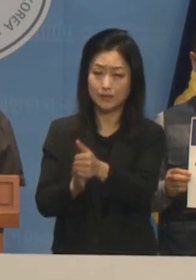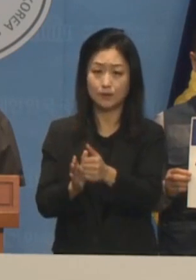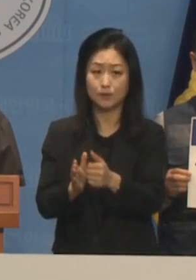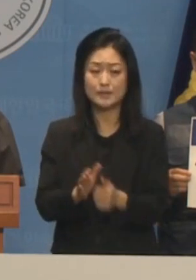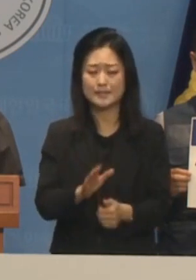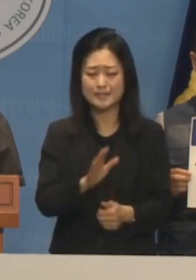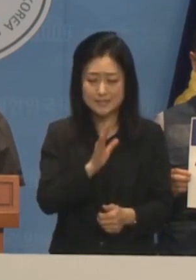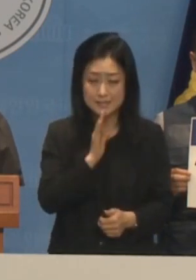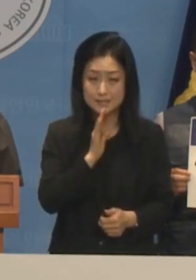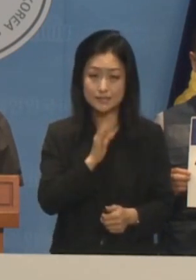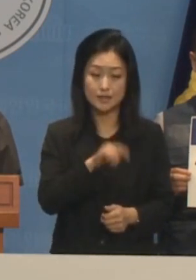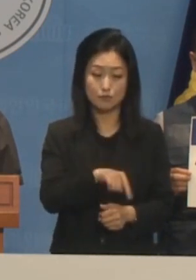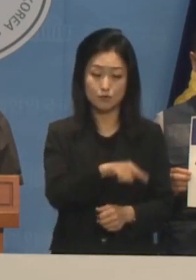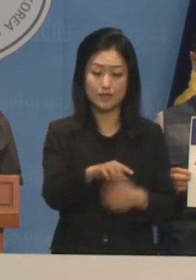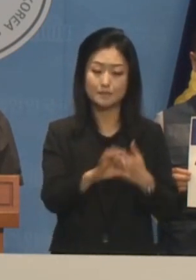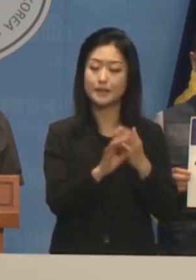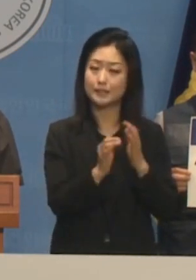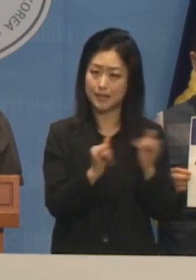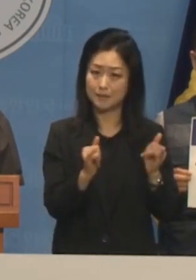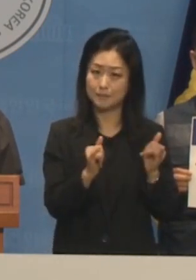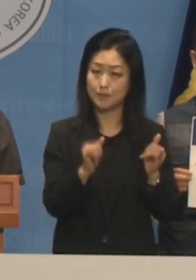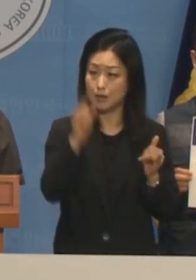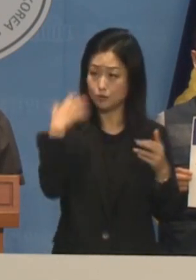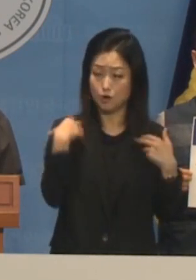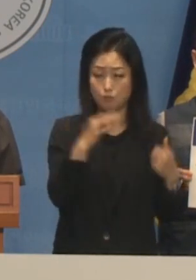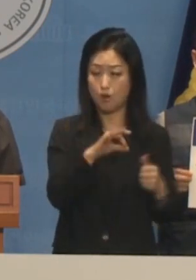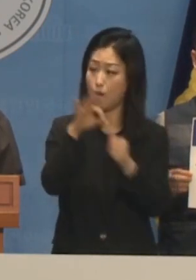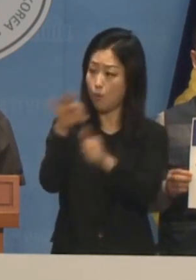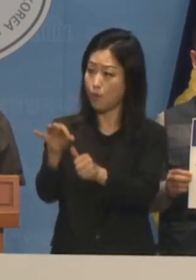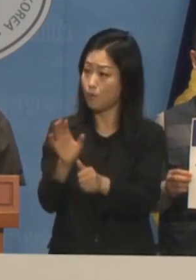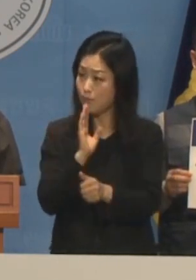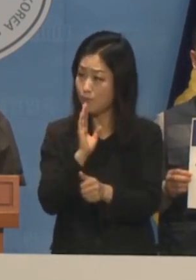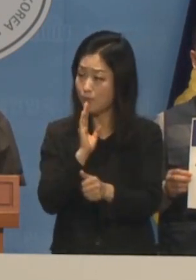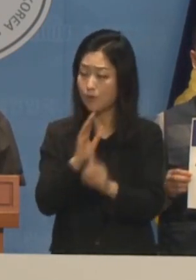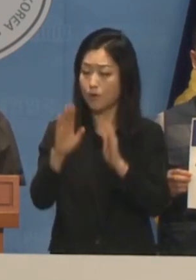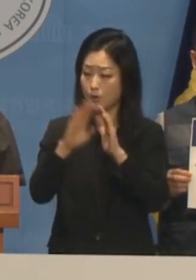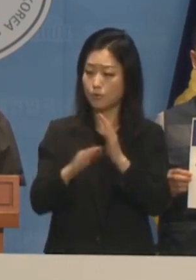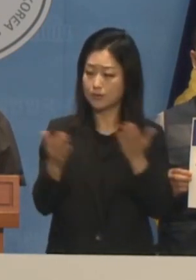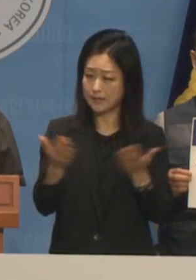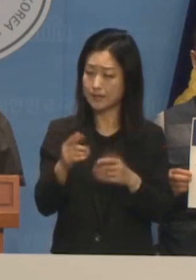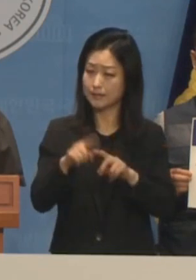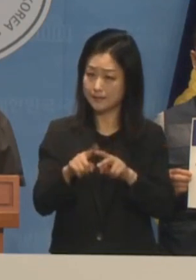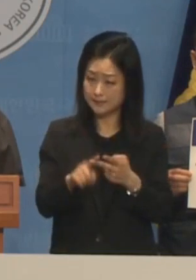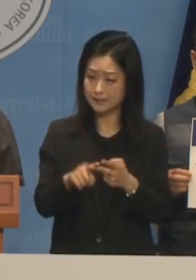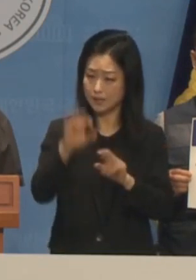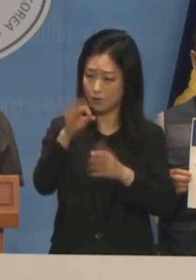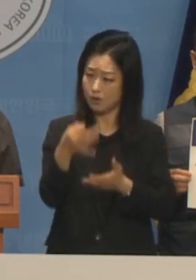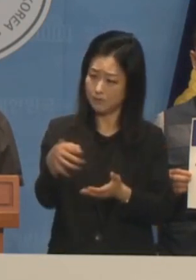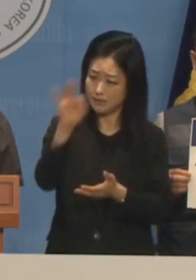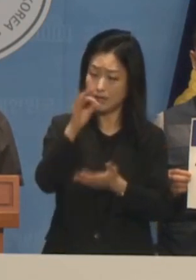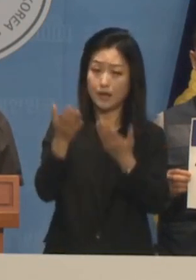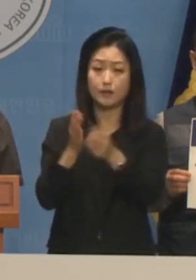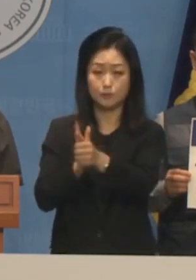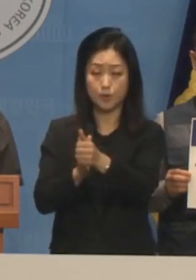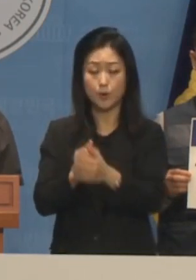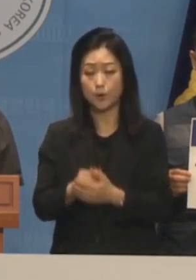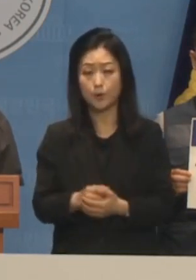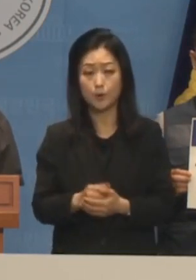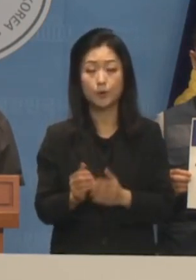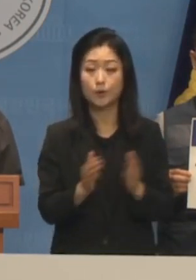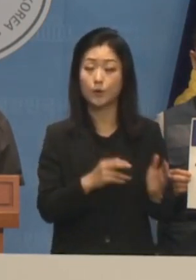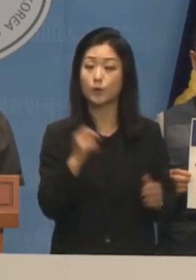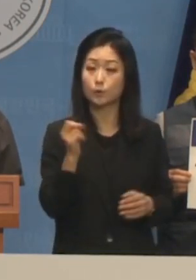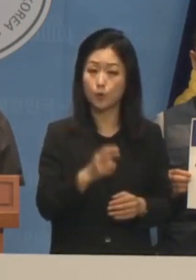노동자들의 실질적인 사용자가 정부인 만큼 이들의 처우 개선과 불평등을 해소하기 위한 노력을 기울여야 합니다.